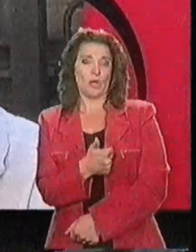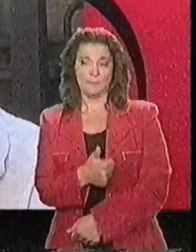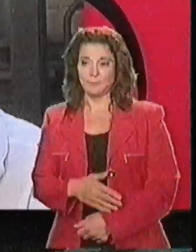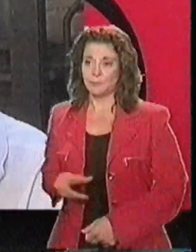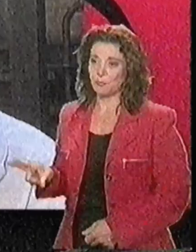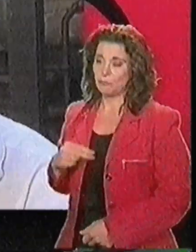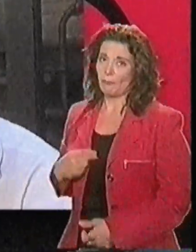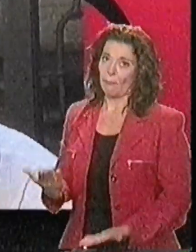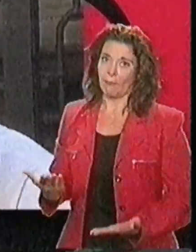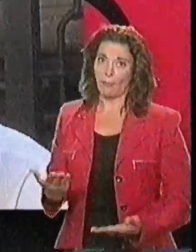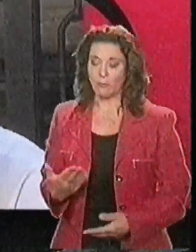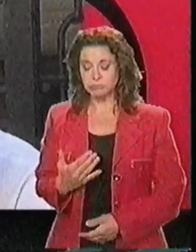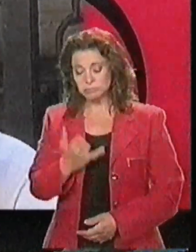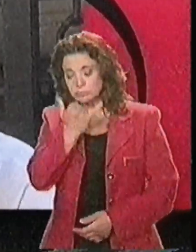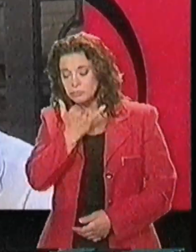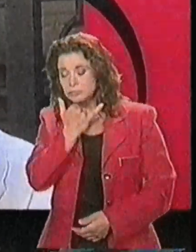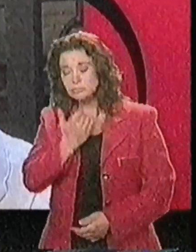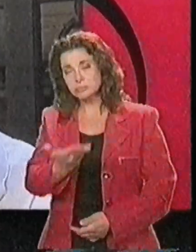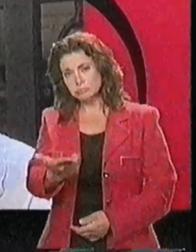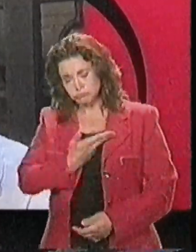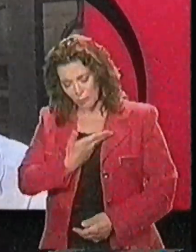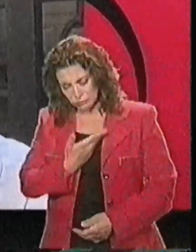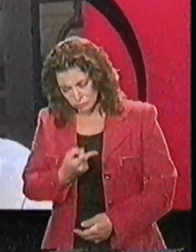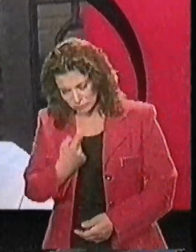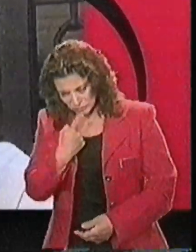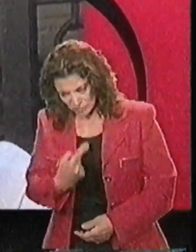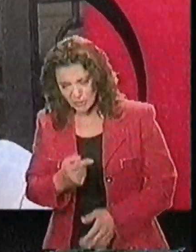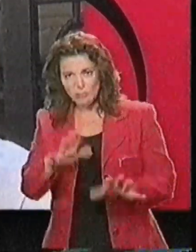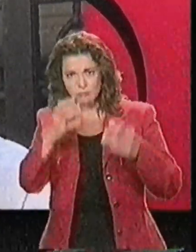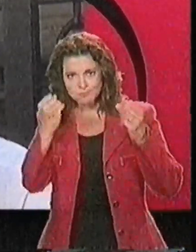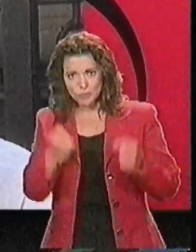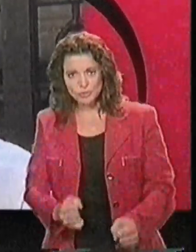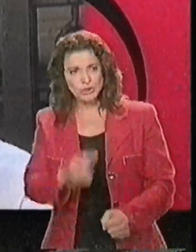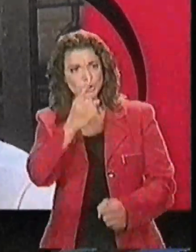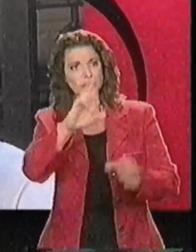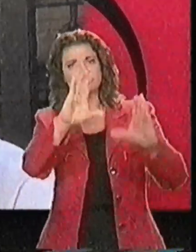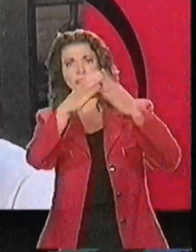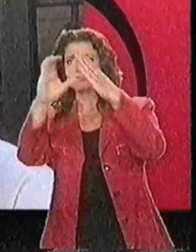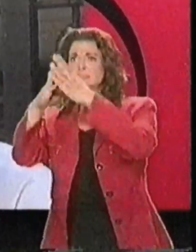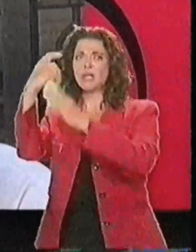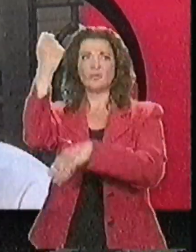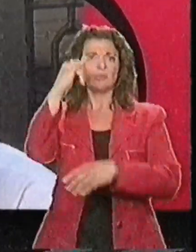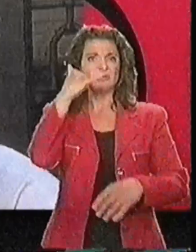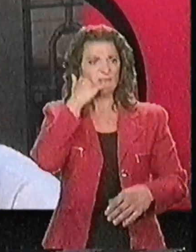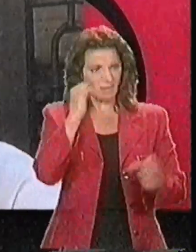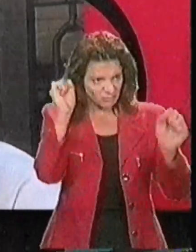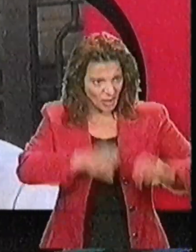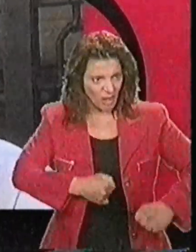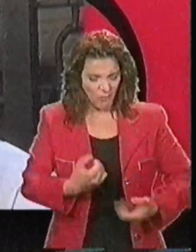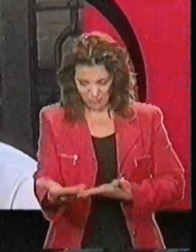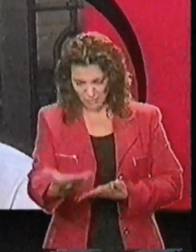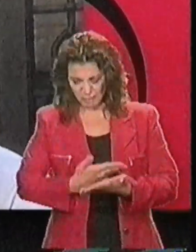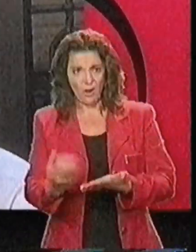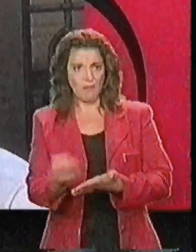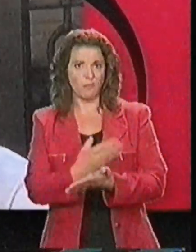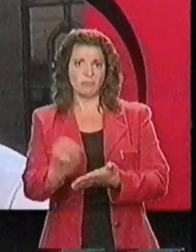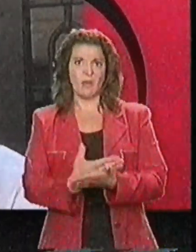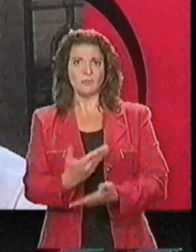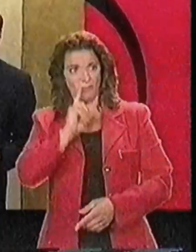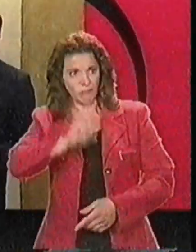J'ai trouvé ça assez ennuyeux. Je ne comprends pas comment les compagnies de téléphone peuvent donner leur accord sur ces choses.